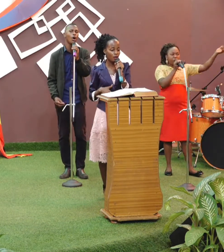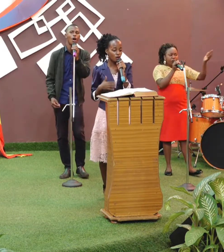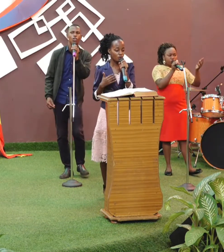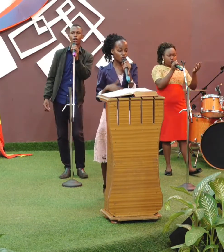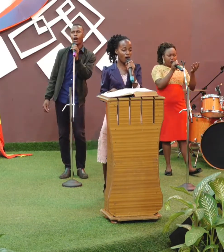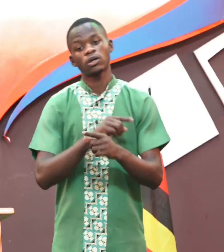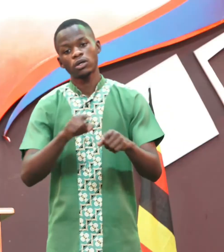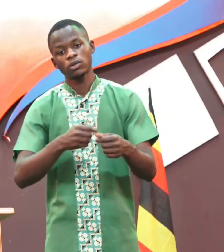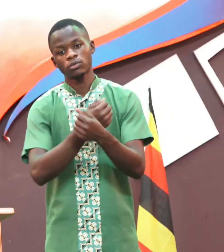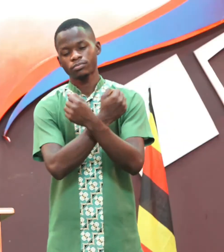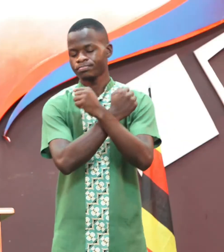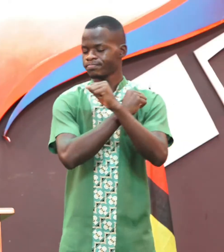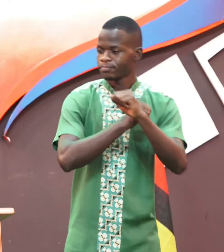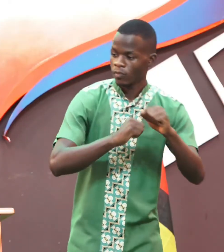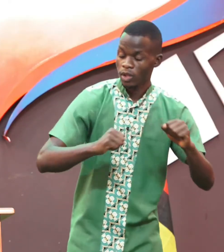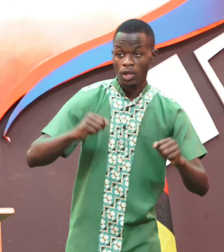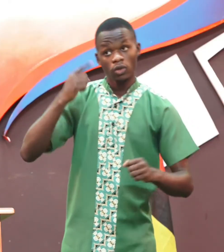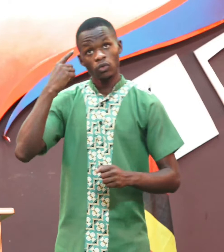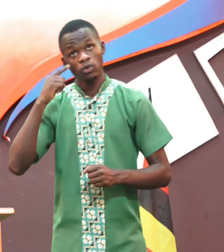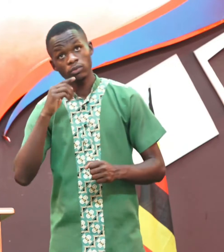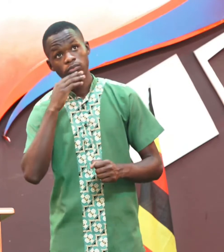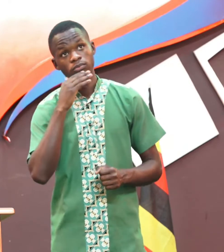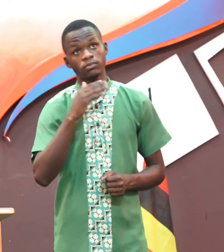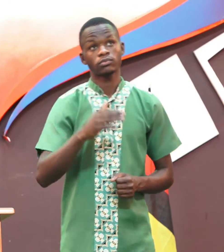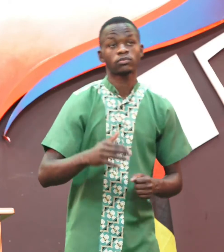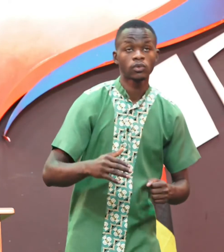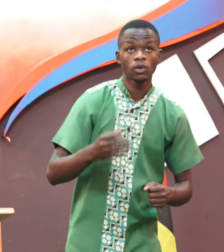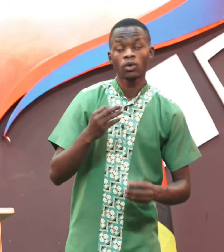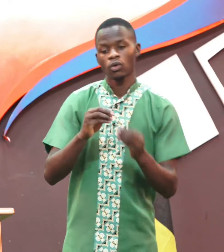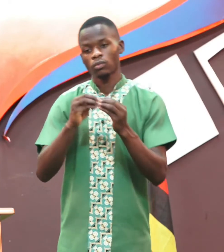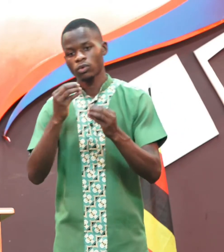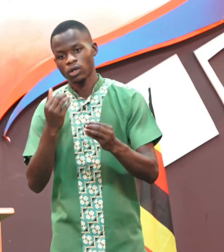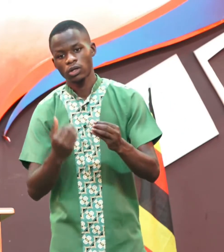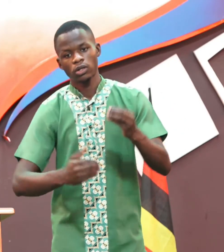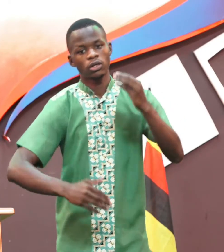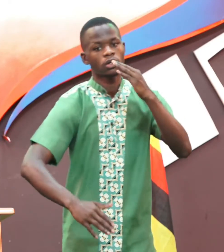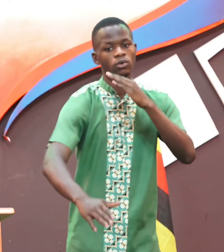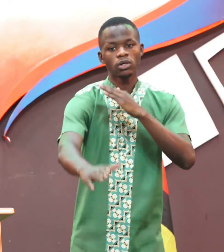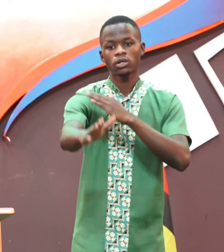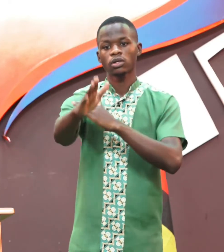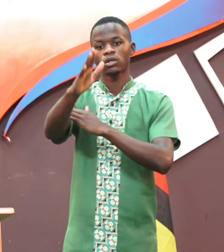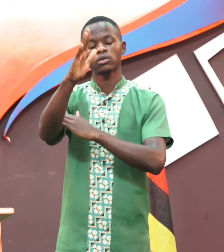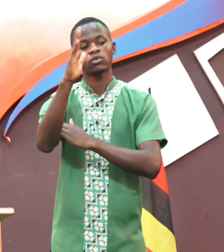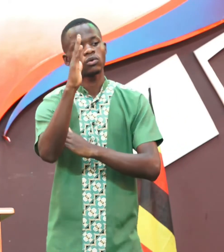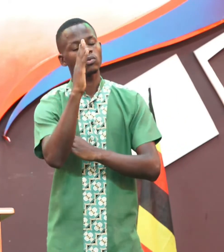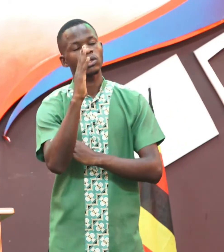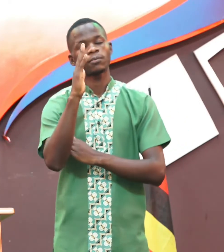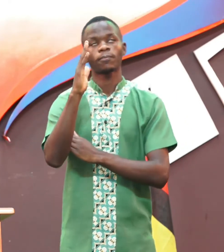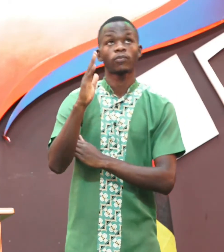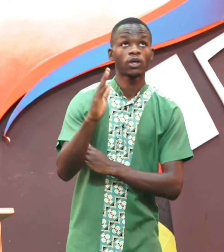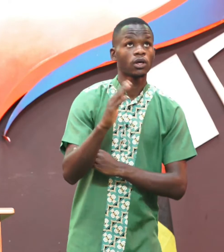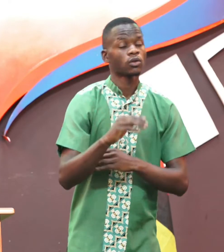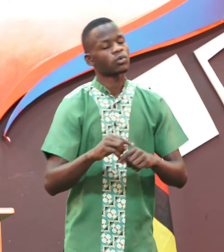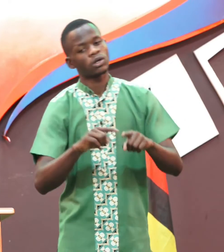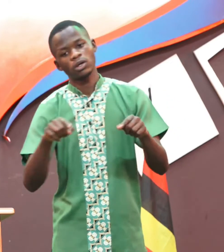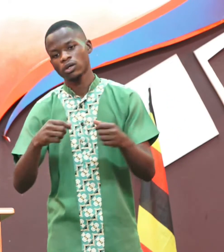omusayo Yesu twanunulibwa omusayo kwani omwana wa Katonda